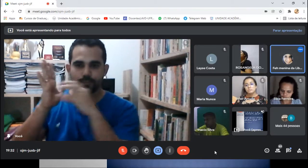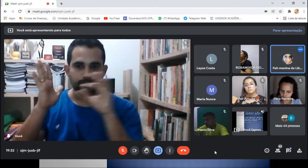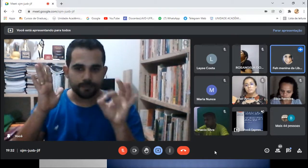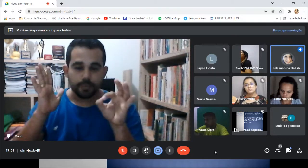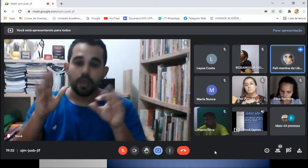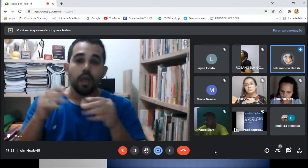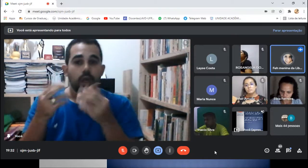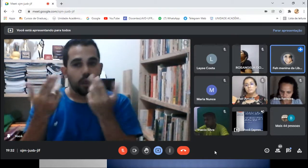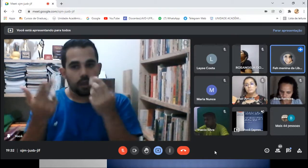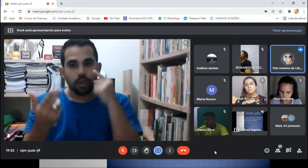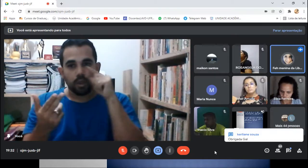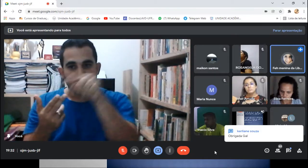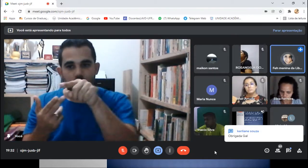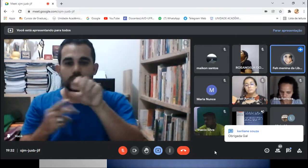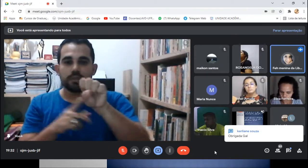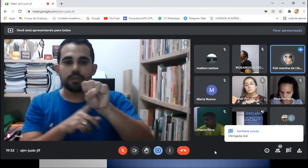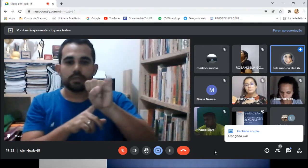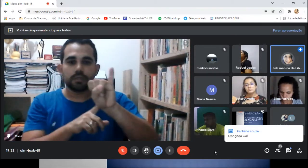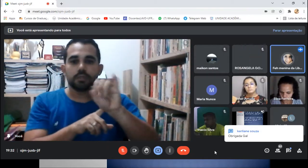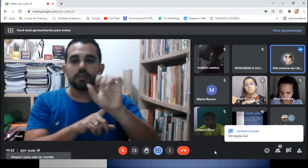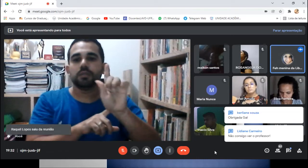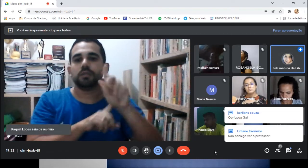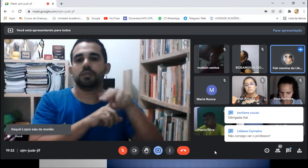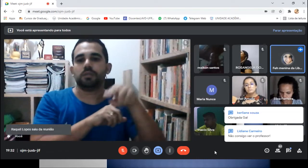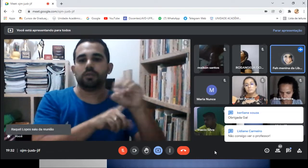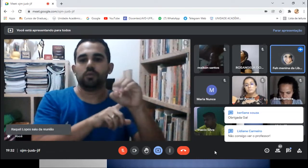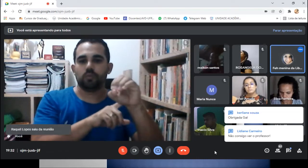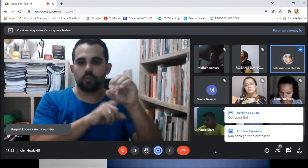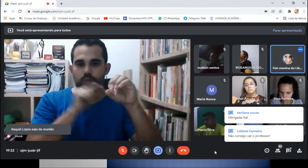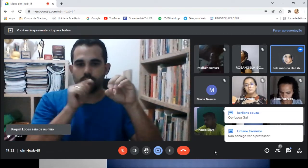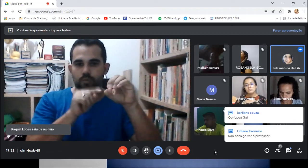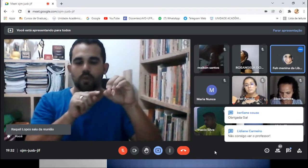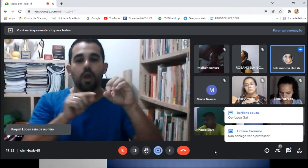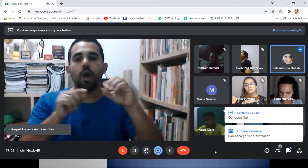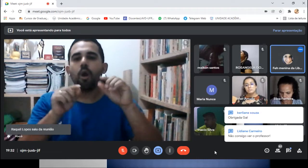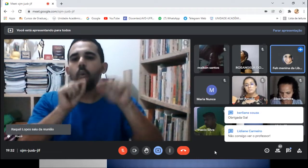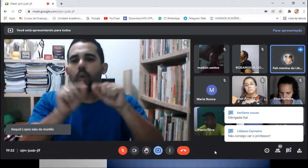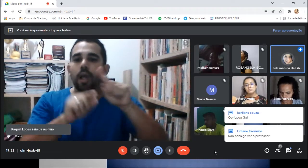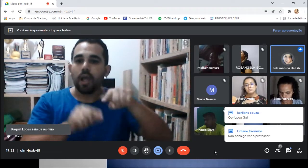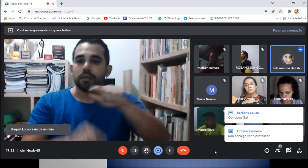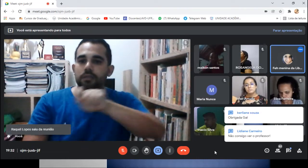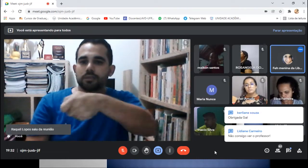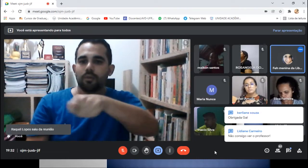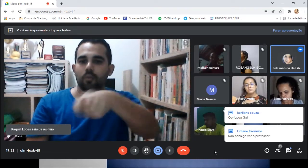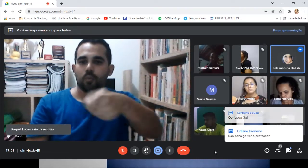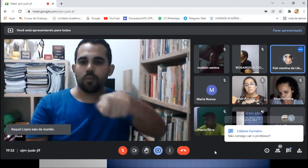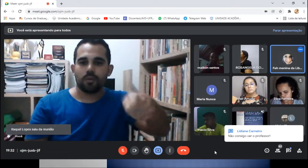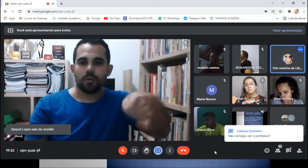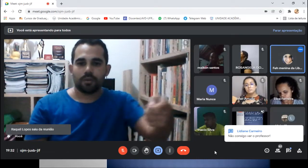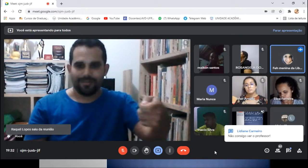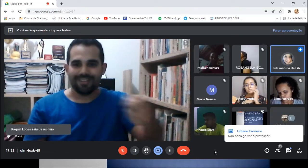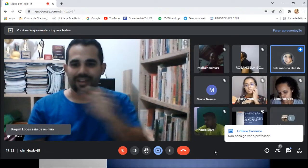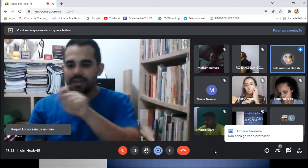São símbolos ali retratados através da escrita de sinais. São signos. Então,